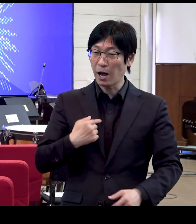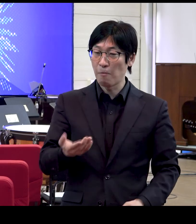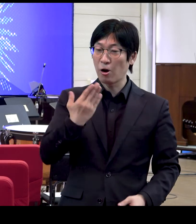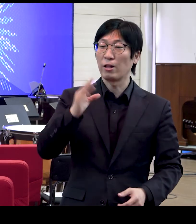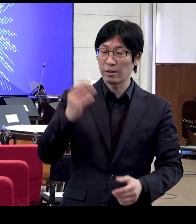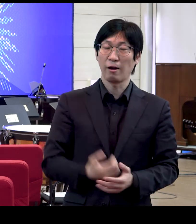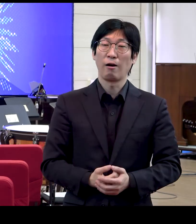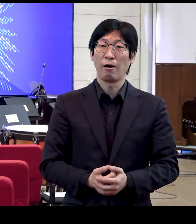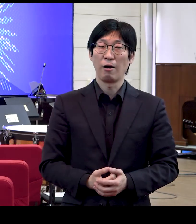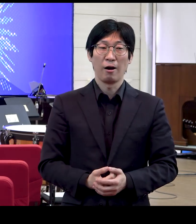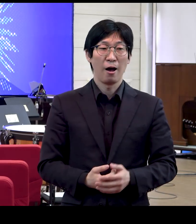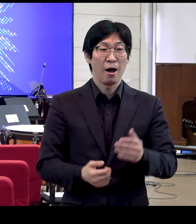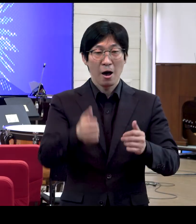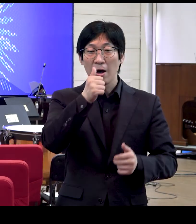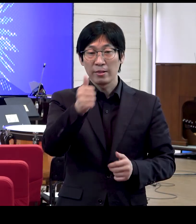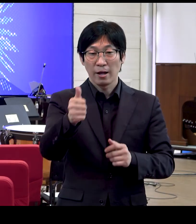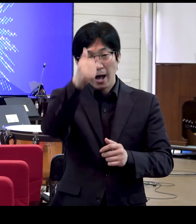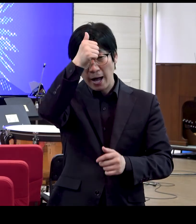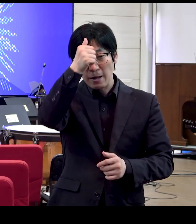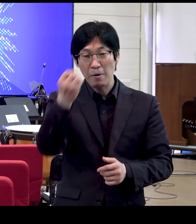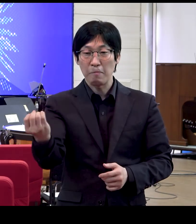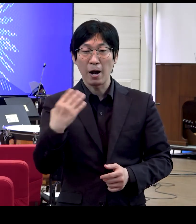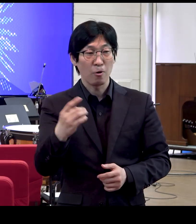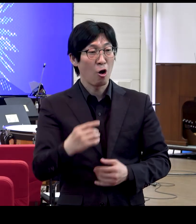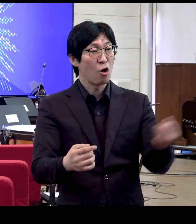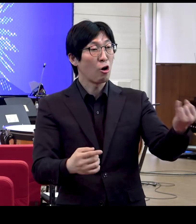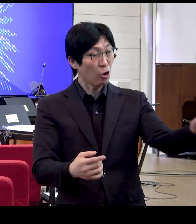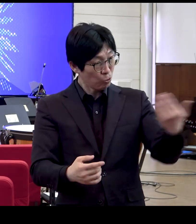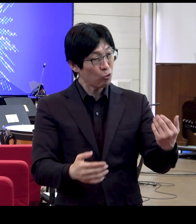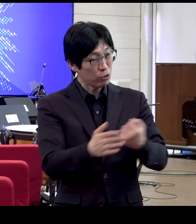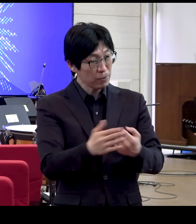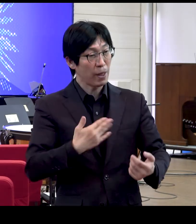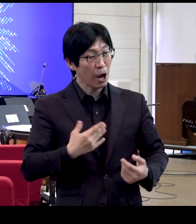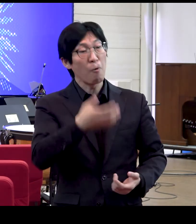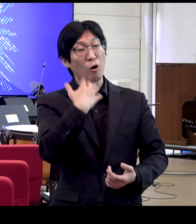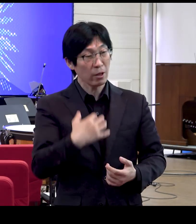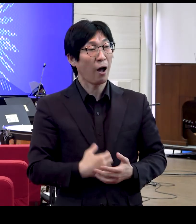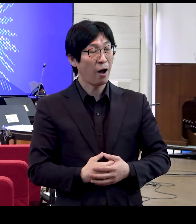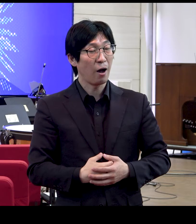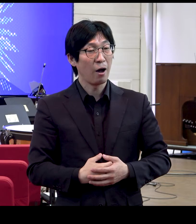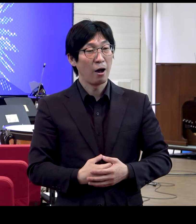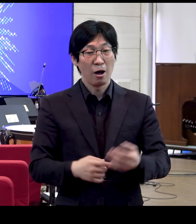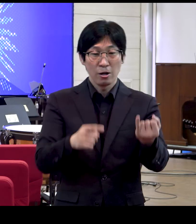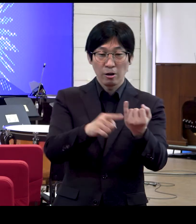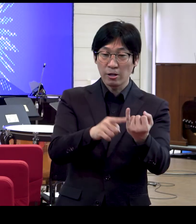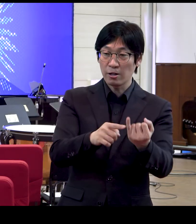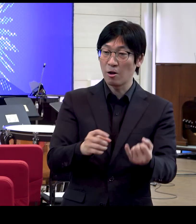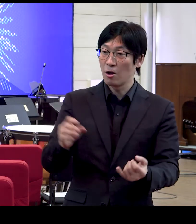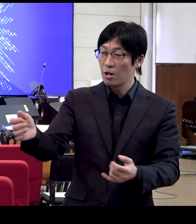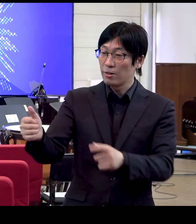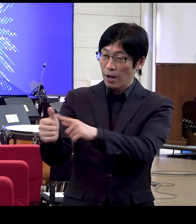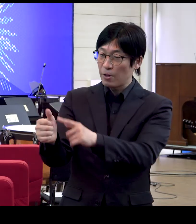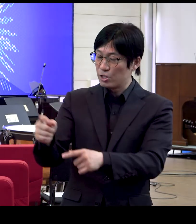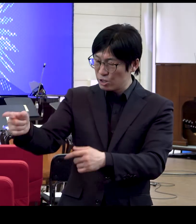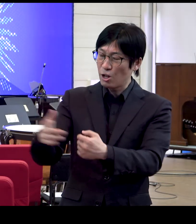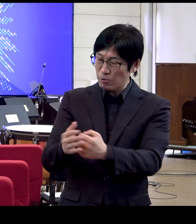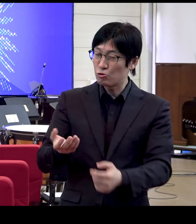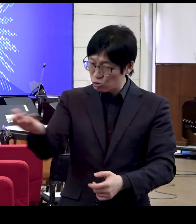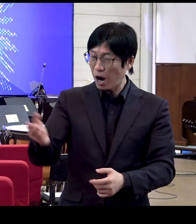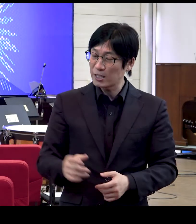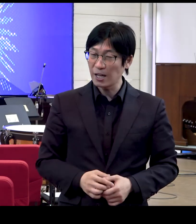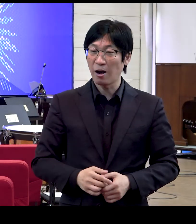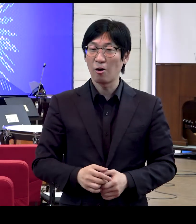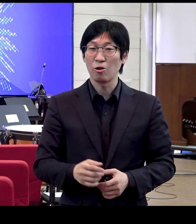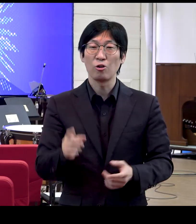때문에 여자가 줌으로 먹었나이다. 너 때문에, 네가 잘못해서. 여러분, 비난받기 시작하면요, 그